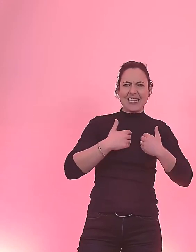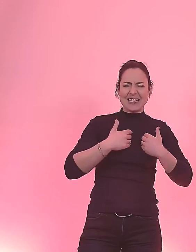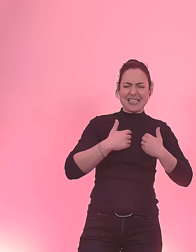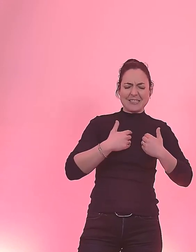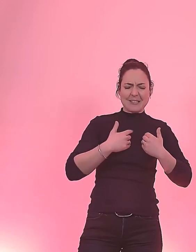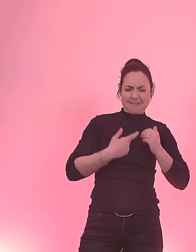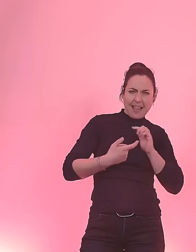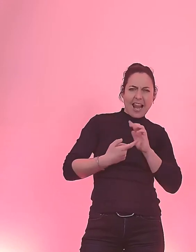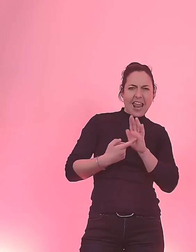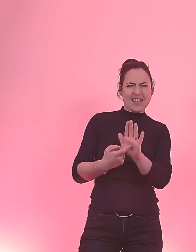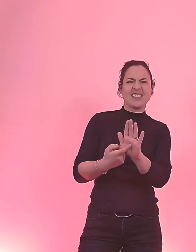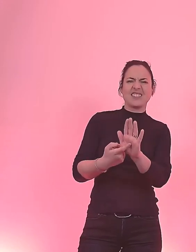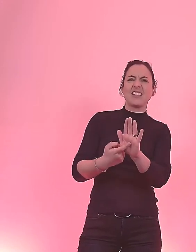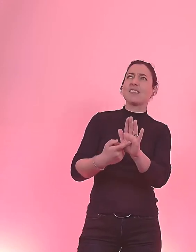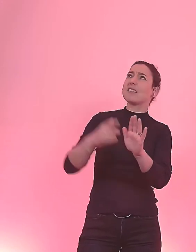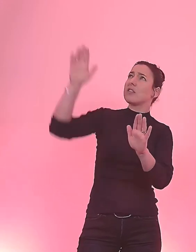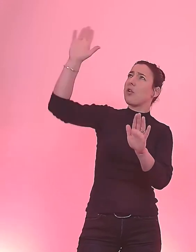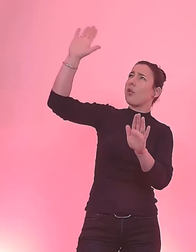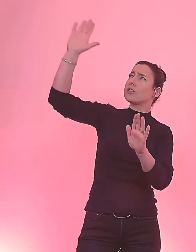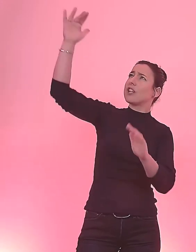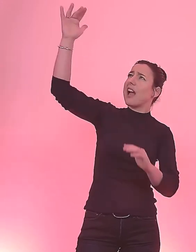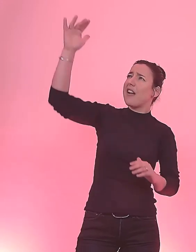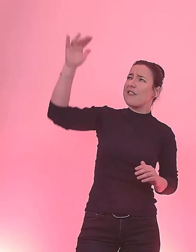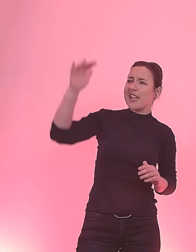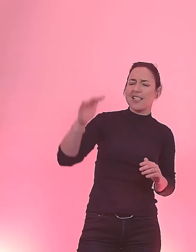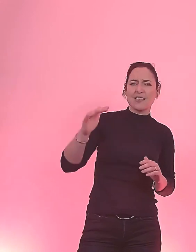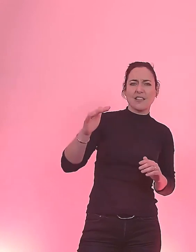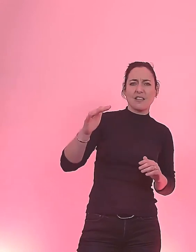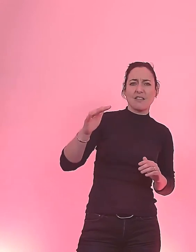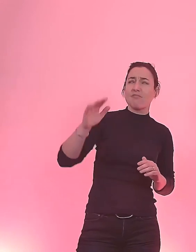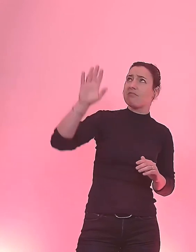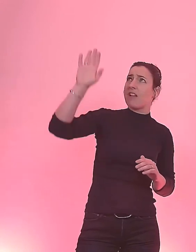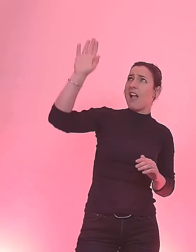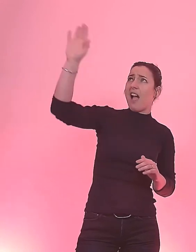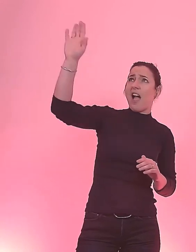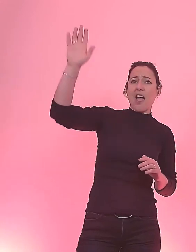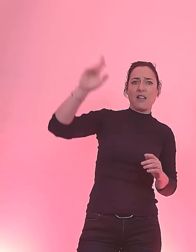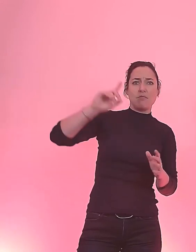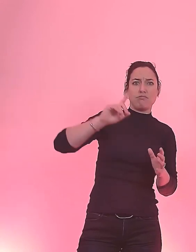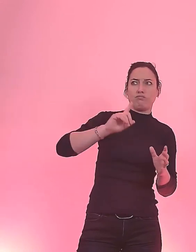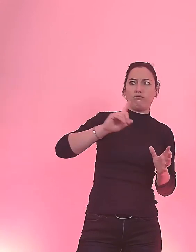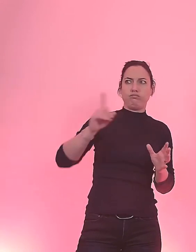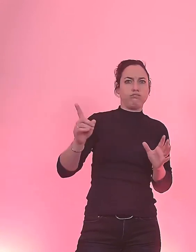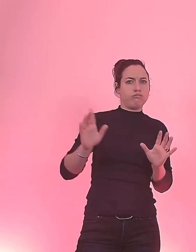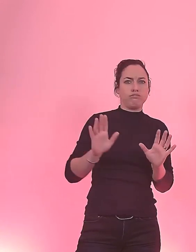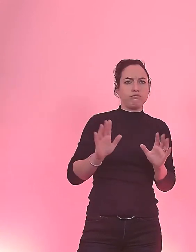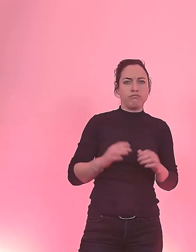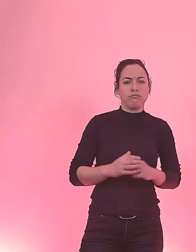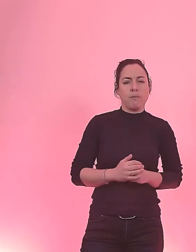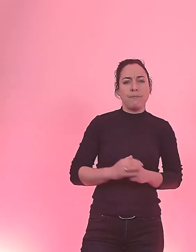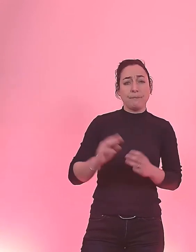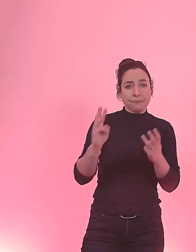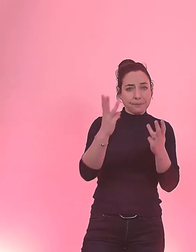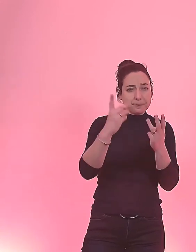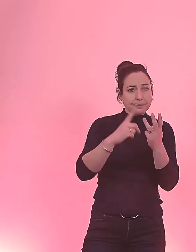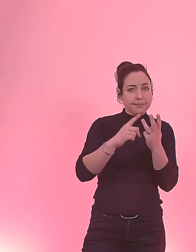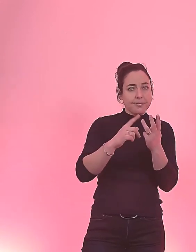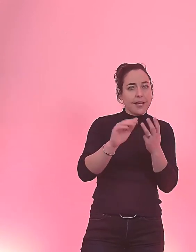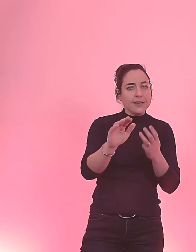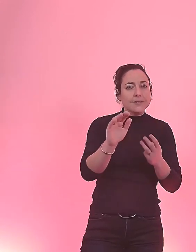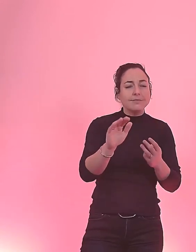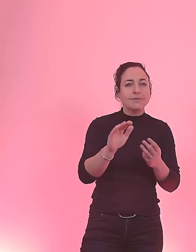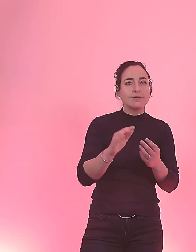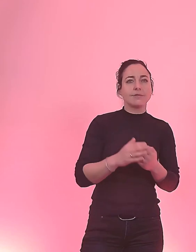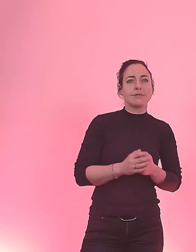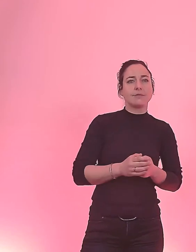aanwezigheid hij valt er niet van onze en als derde wil ik je aanraad leren